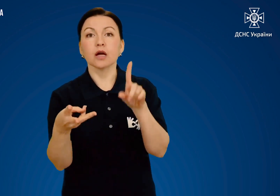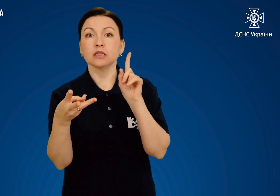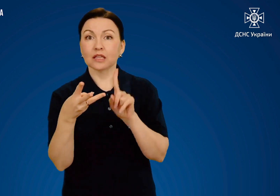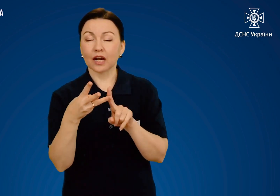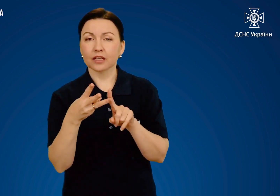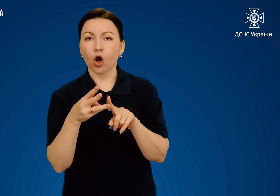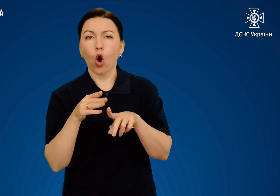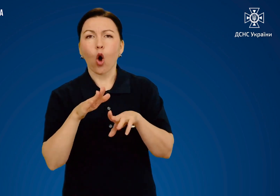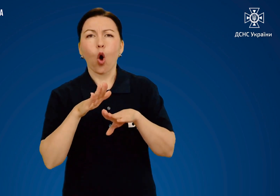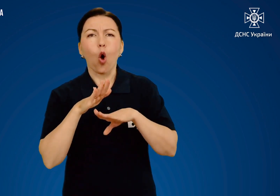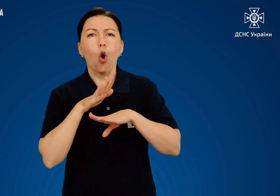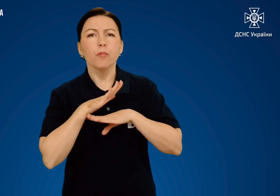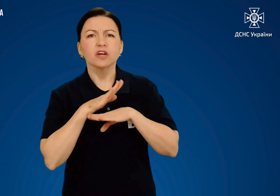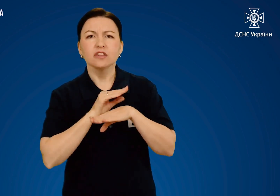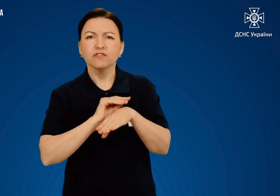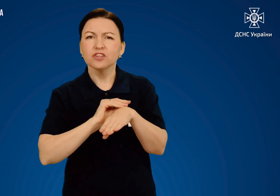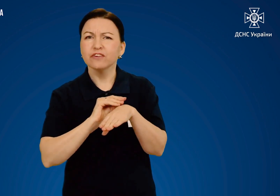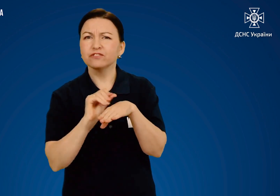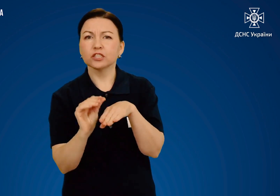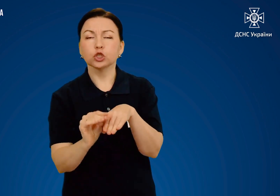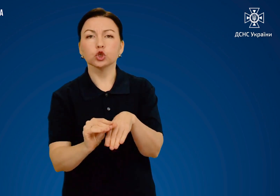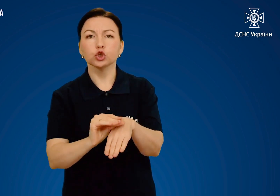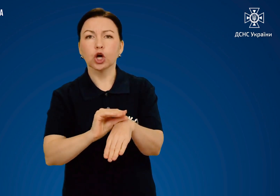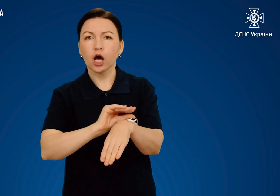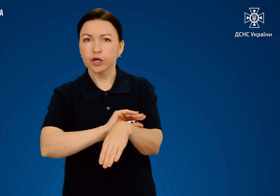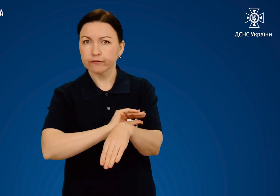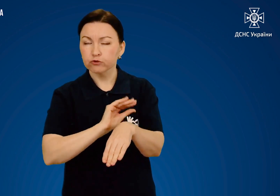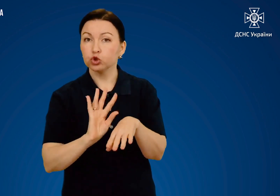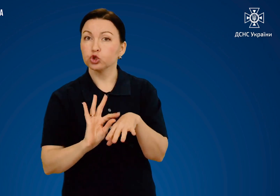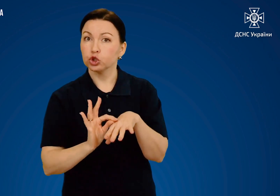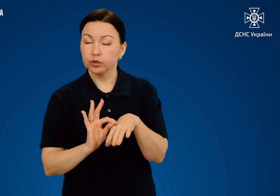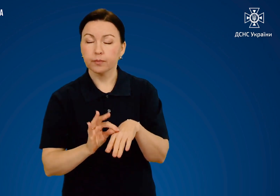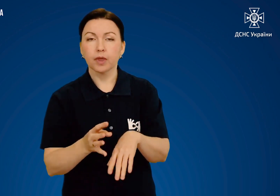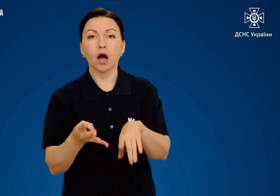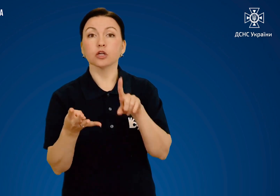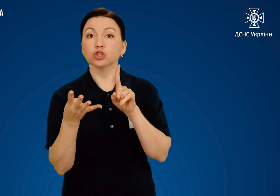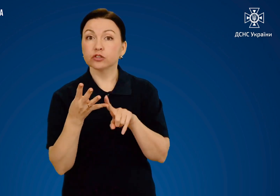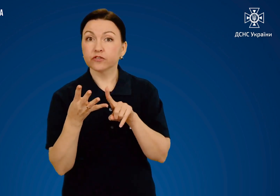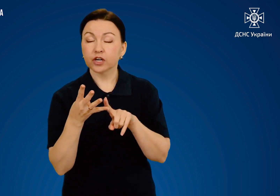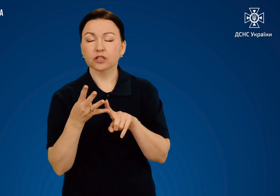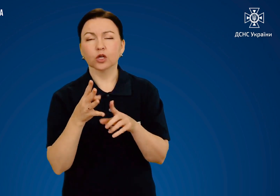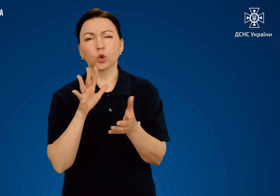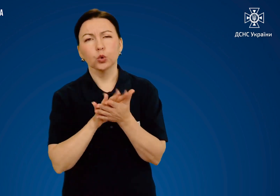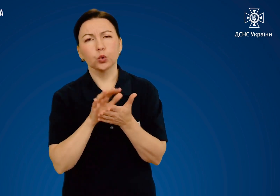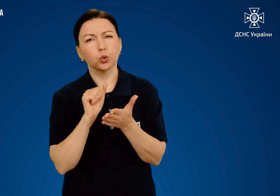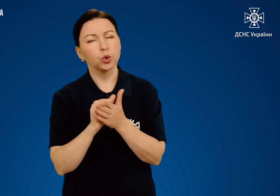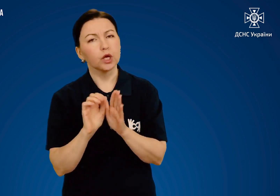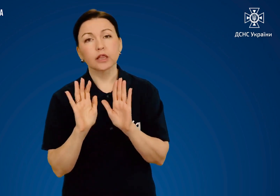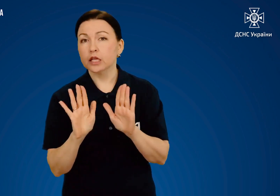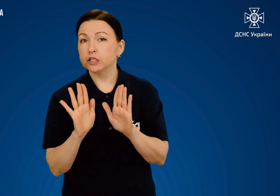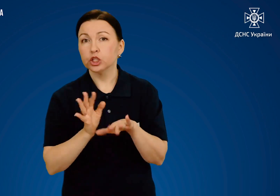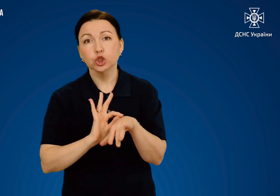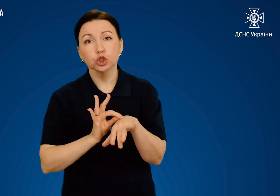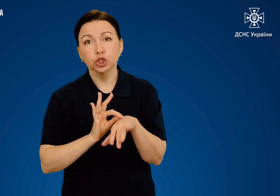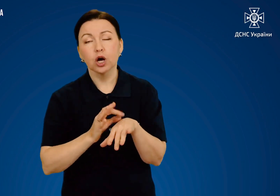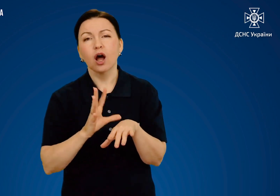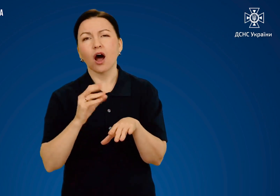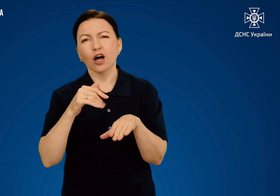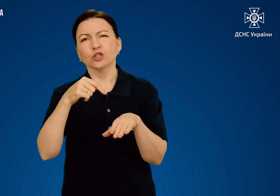Третього. Омертвіння всіх шарів шкіри. Четвертого. Уражена не тільки